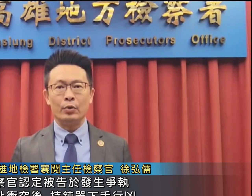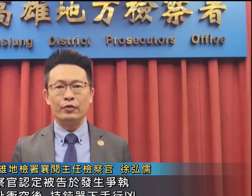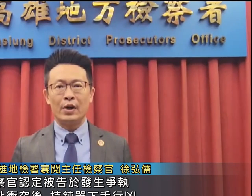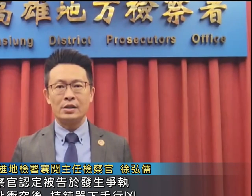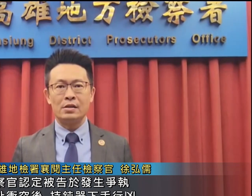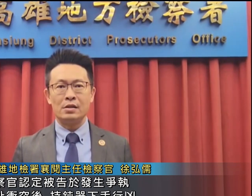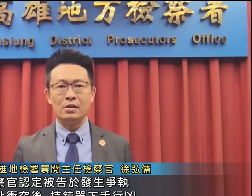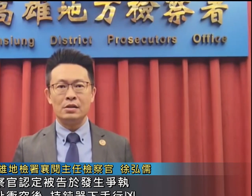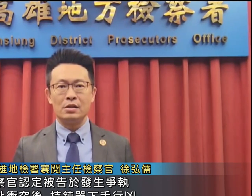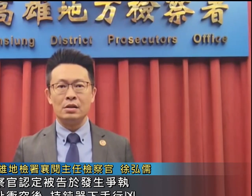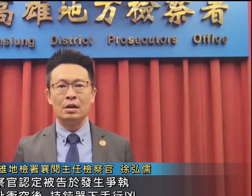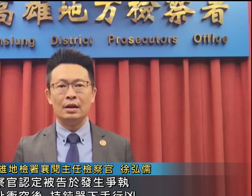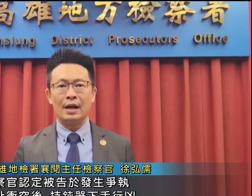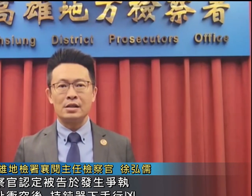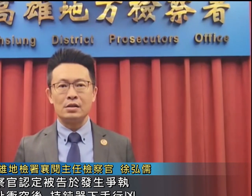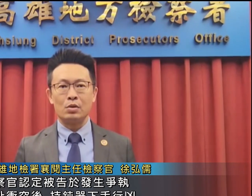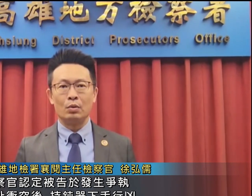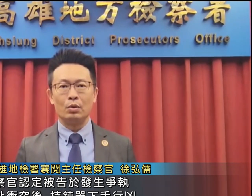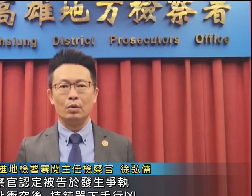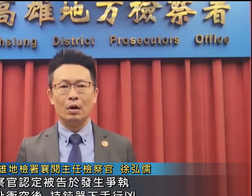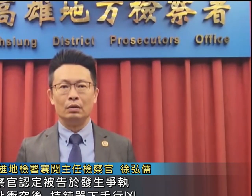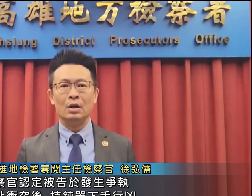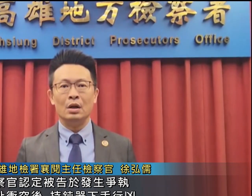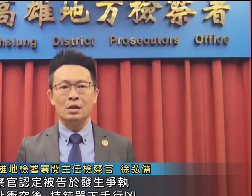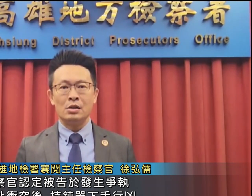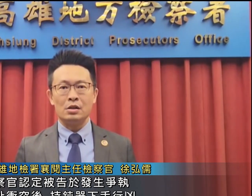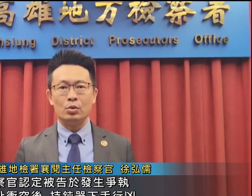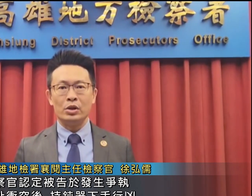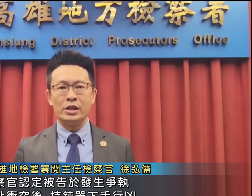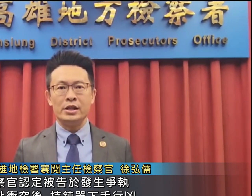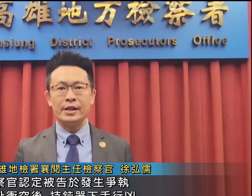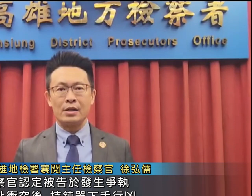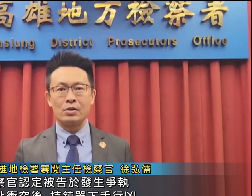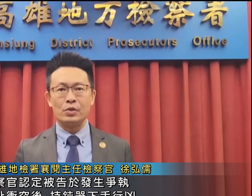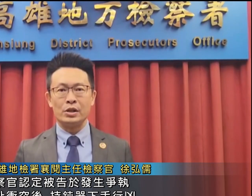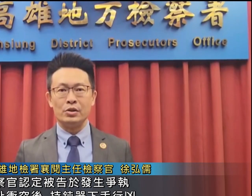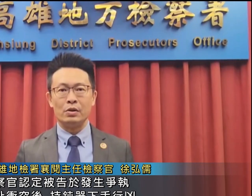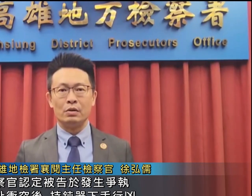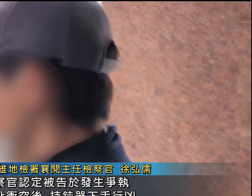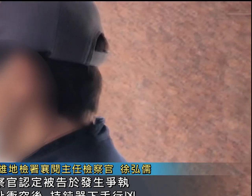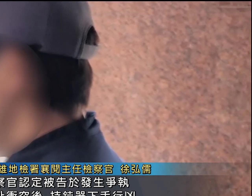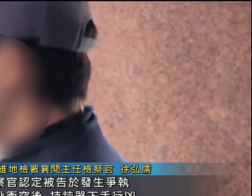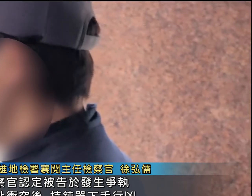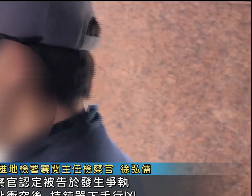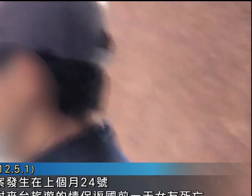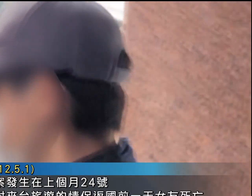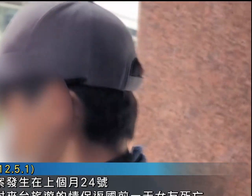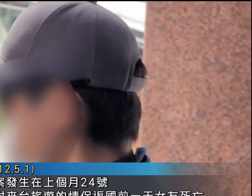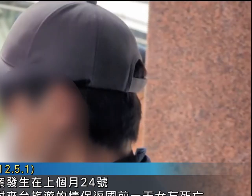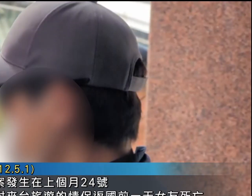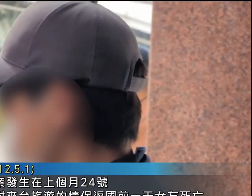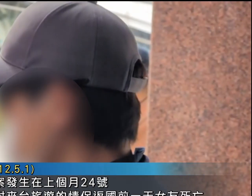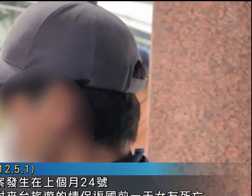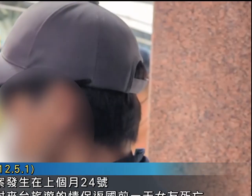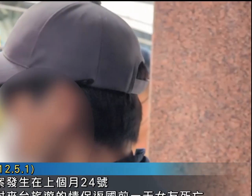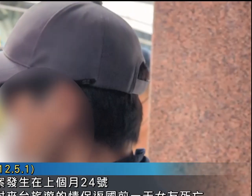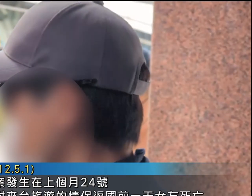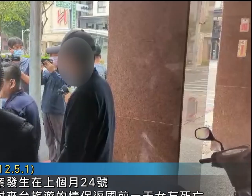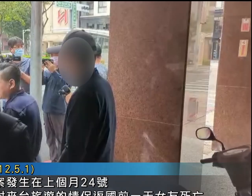于发生争执、拉扯冲突后，持钝器下手行凶。 全案发生在上个月24号，这对